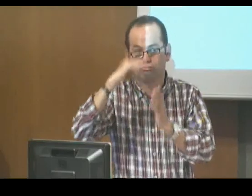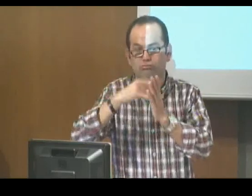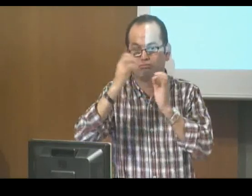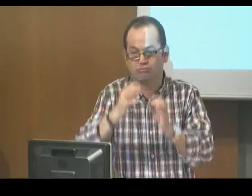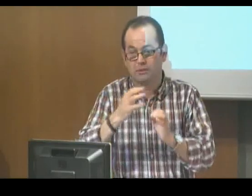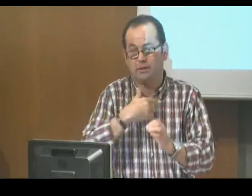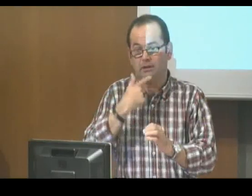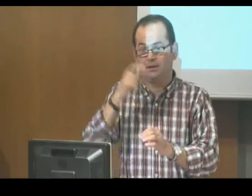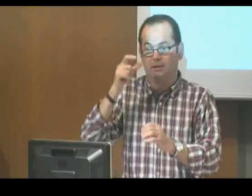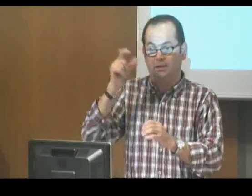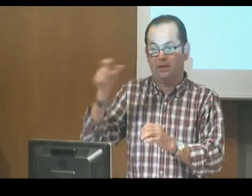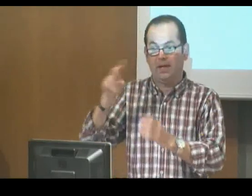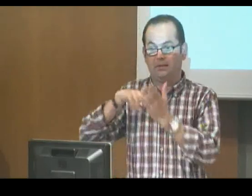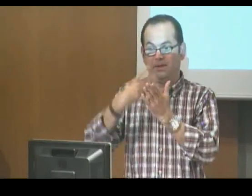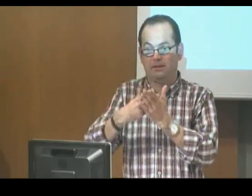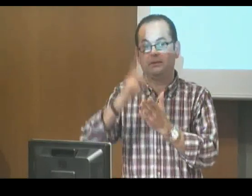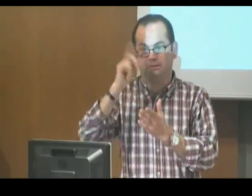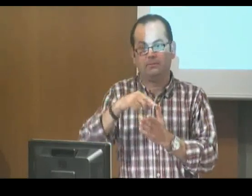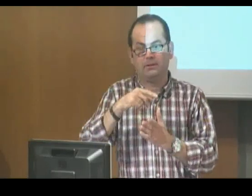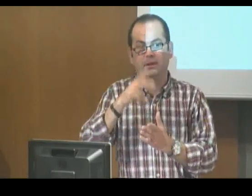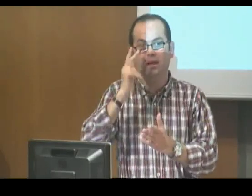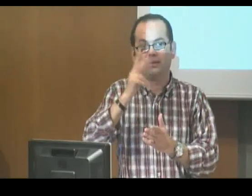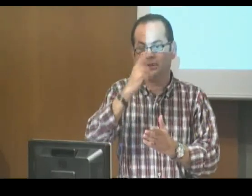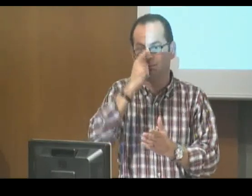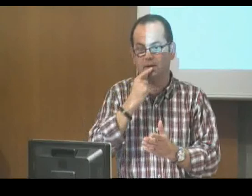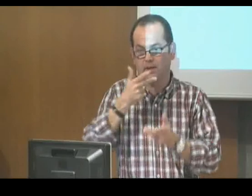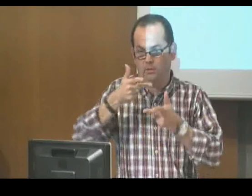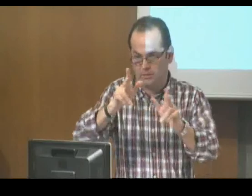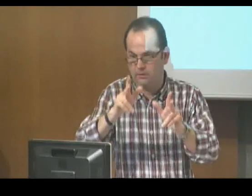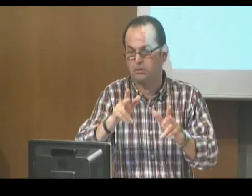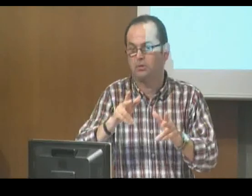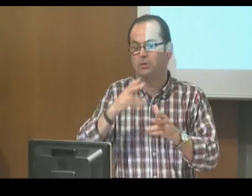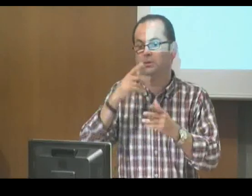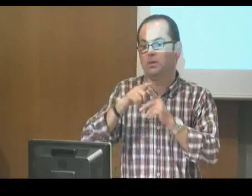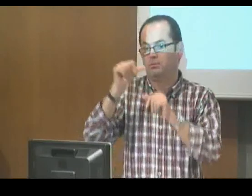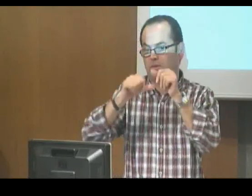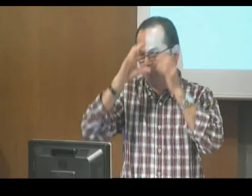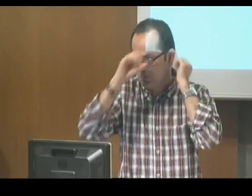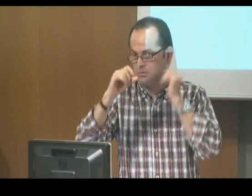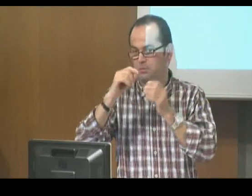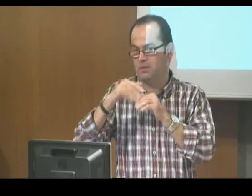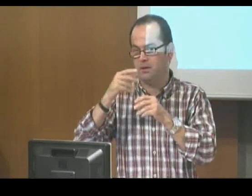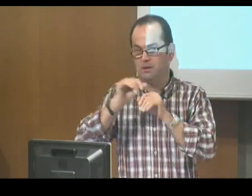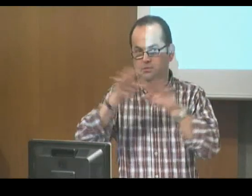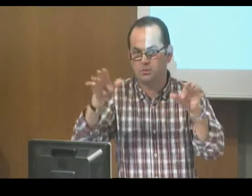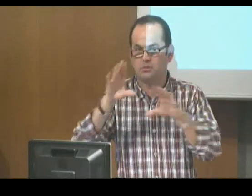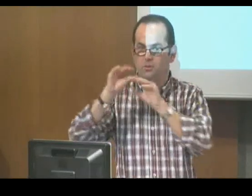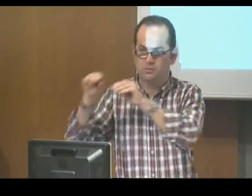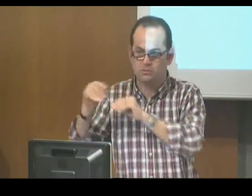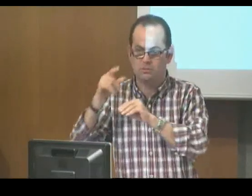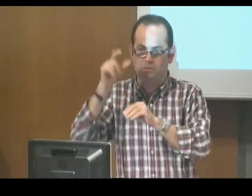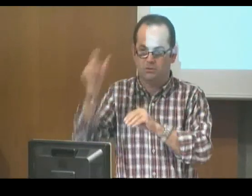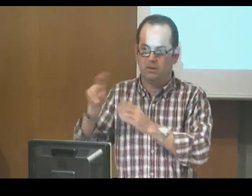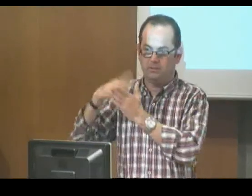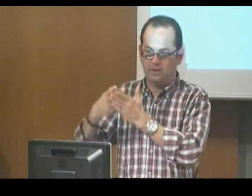en un fet, que és que en un futur seria interessant que els intèrprets, per exemple, ens cedissin els seus drets d'imatge